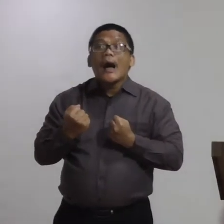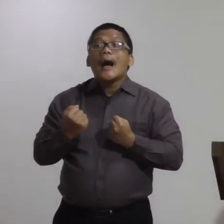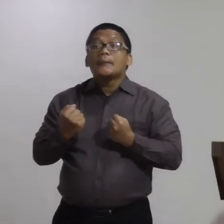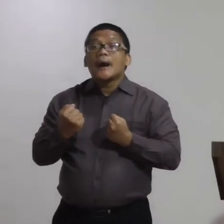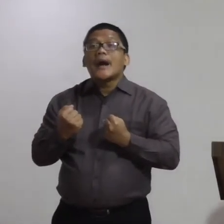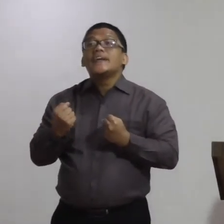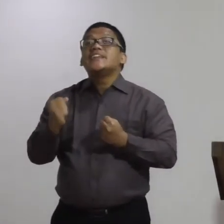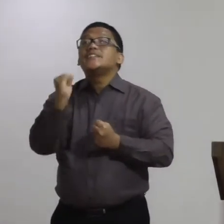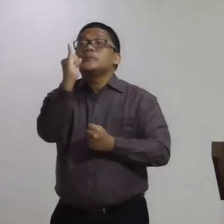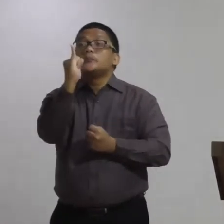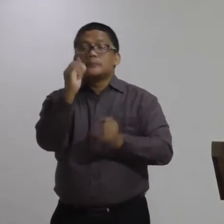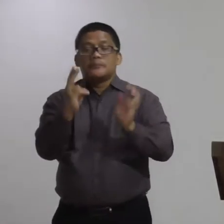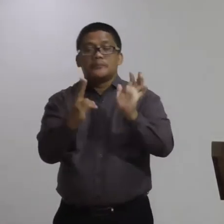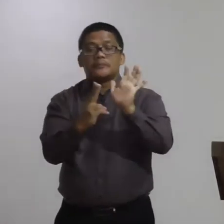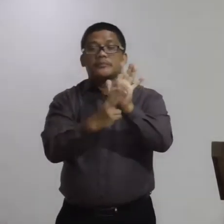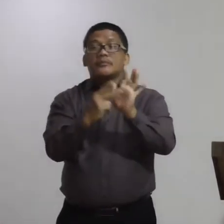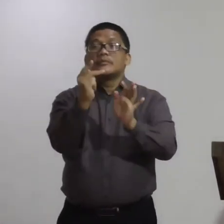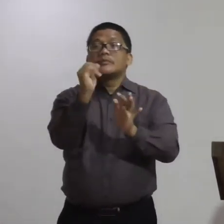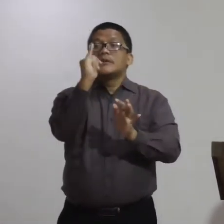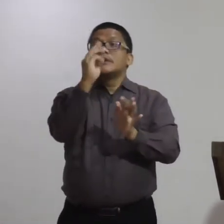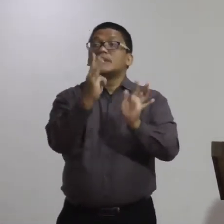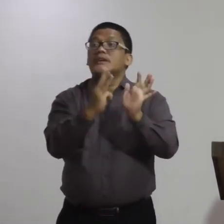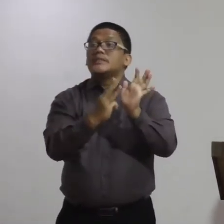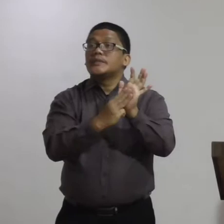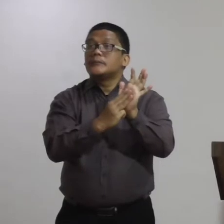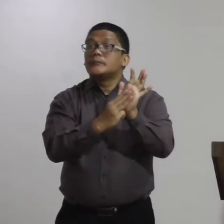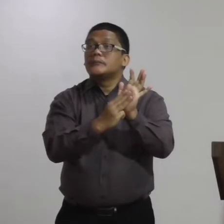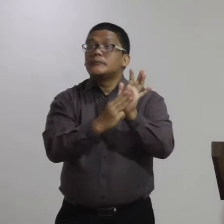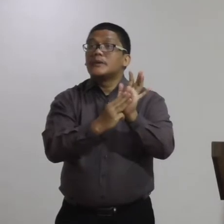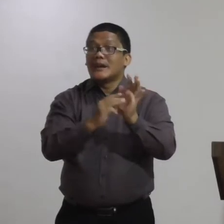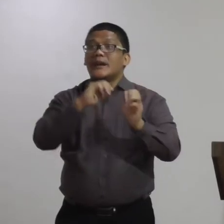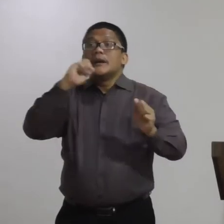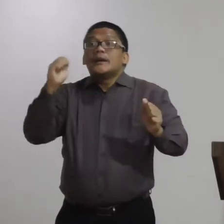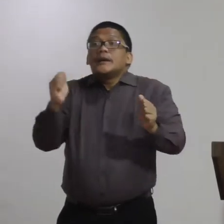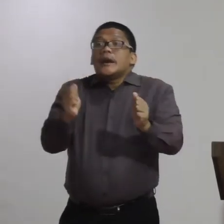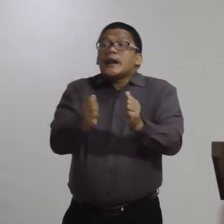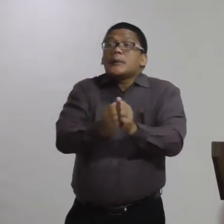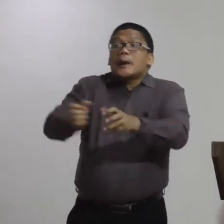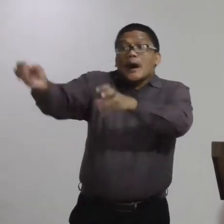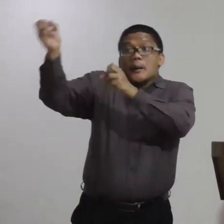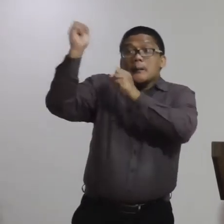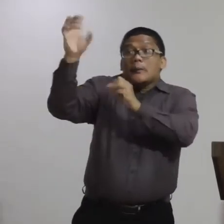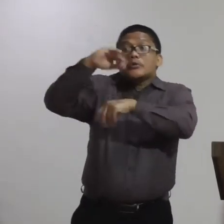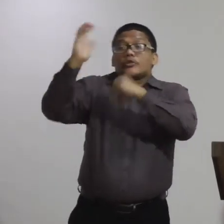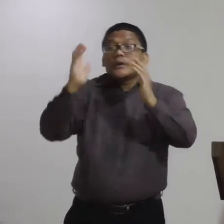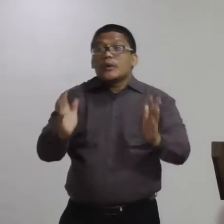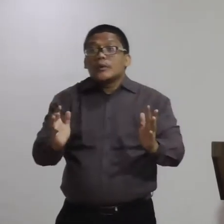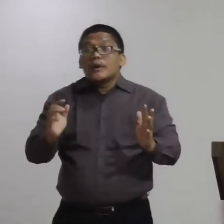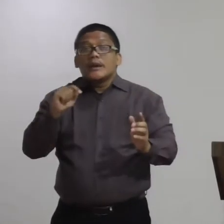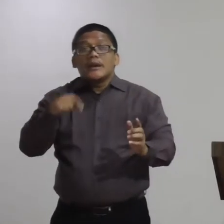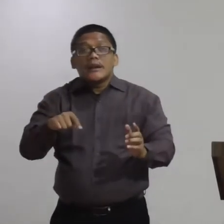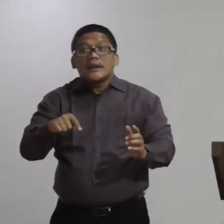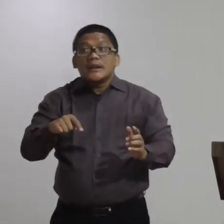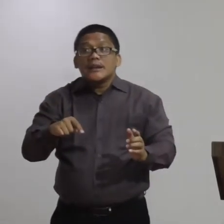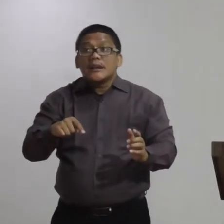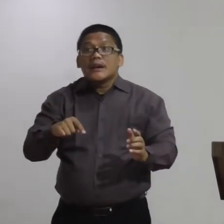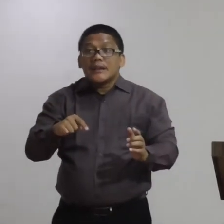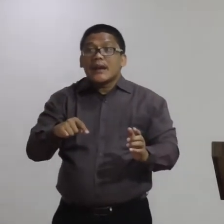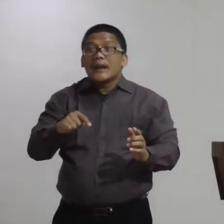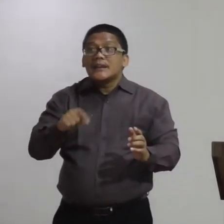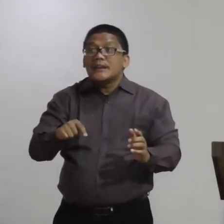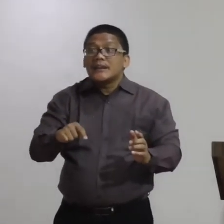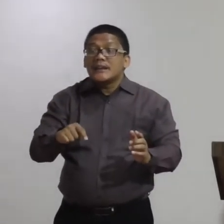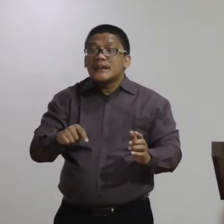Bapa sorgawi kita dapatkan semua, karena ini adalah sifatnya profetik, ya.